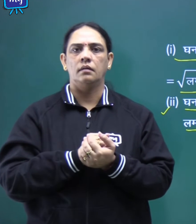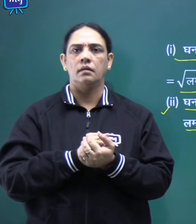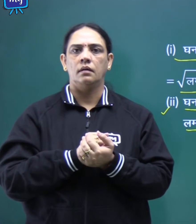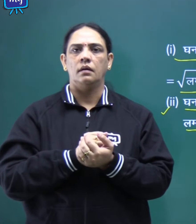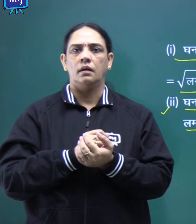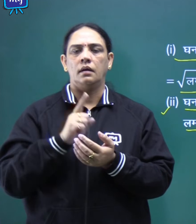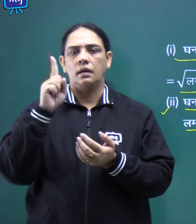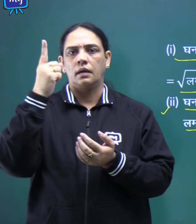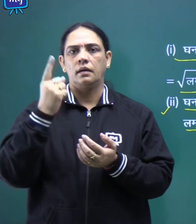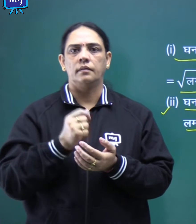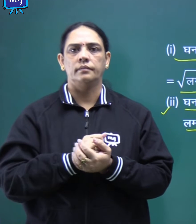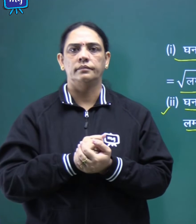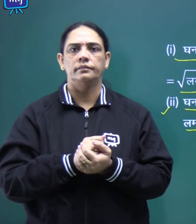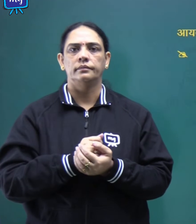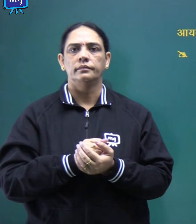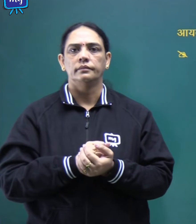इकाई।